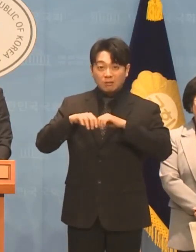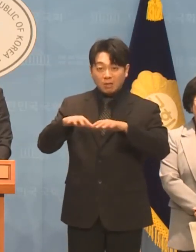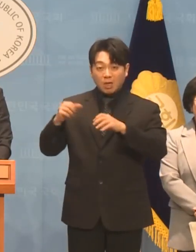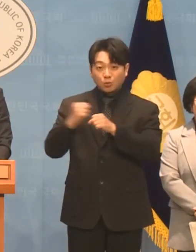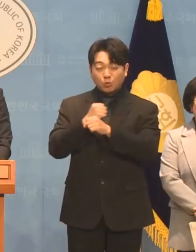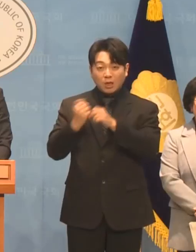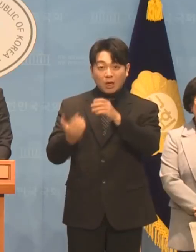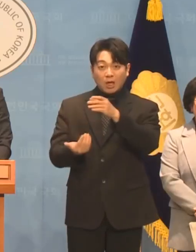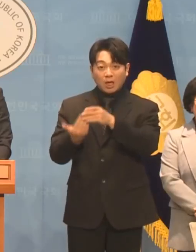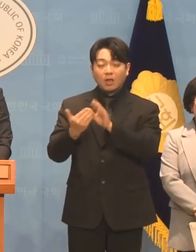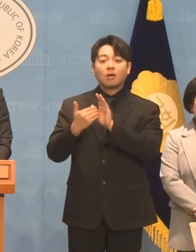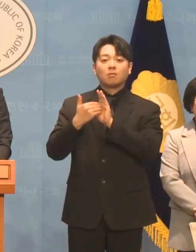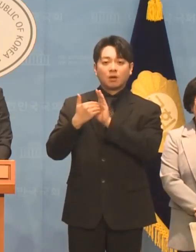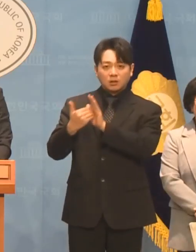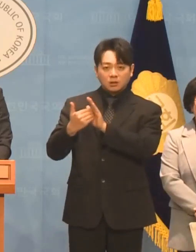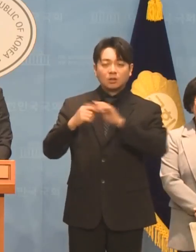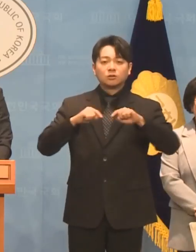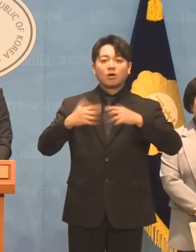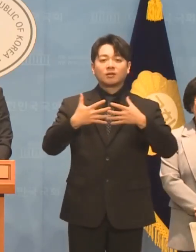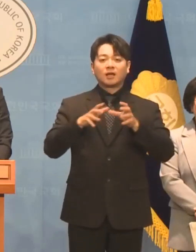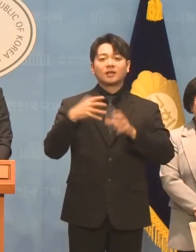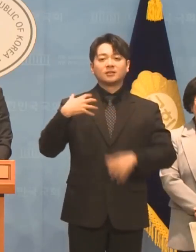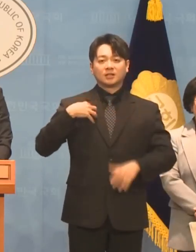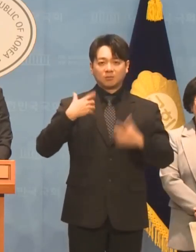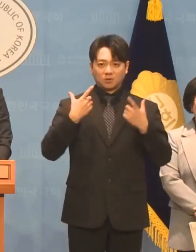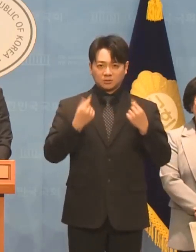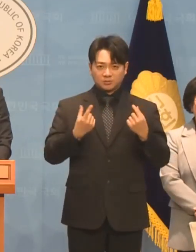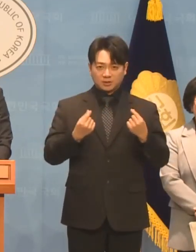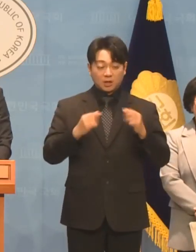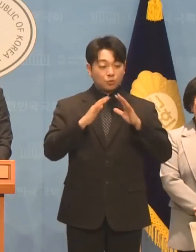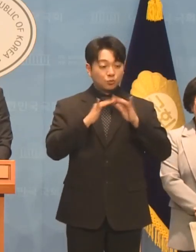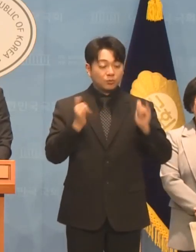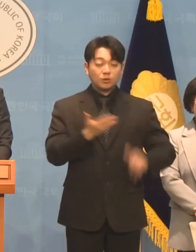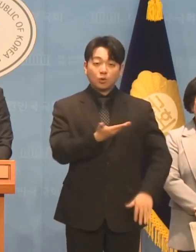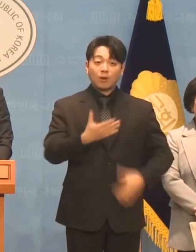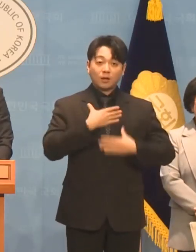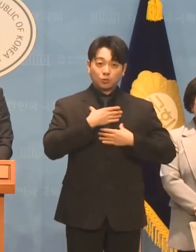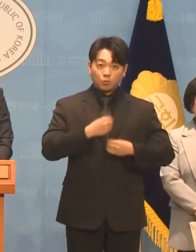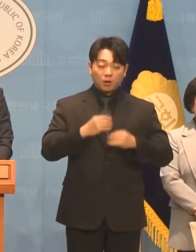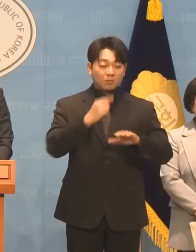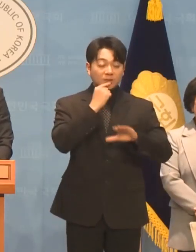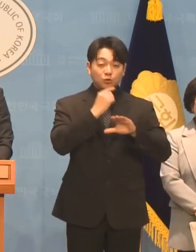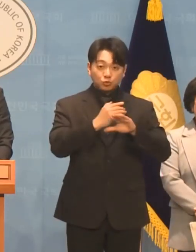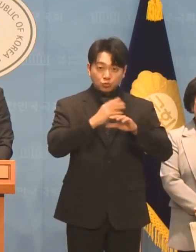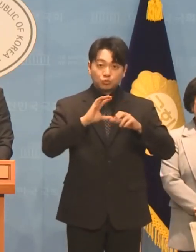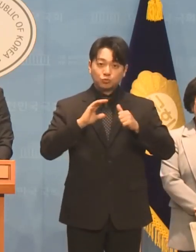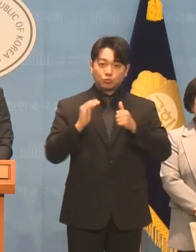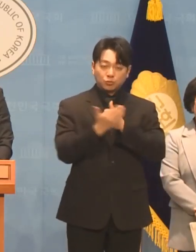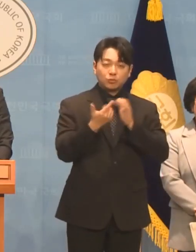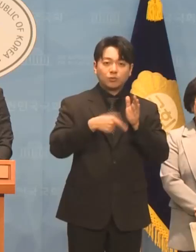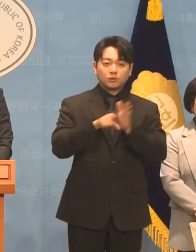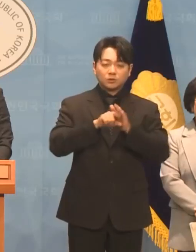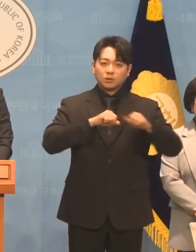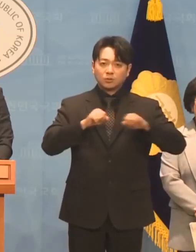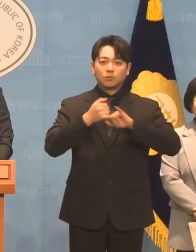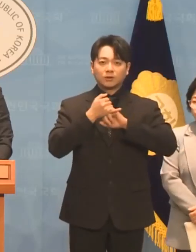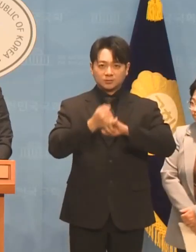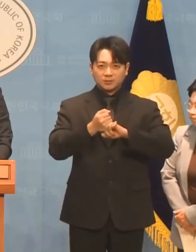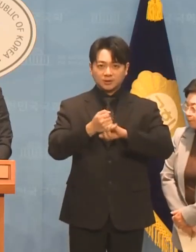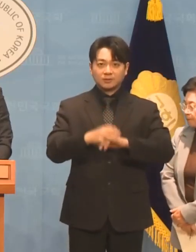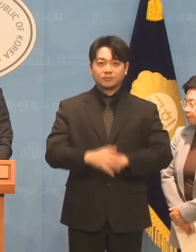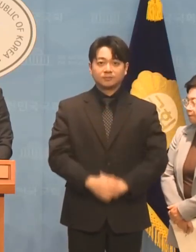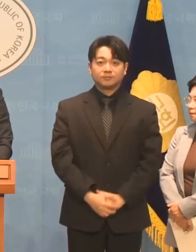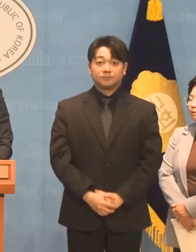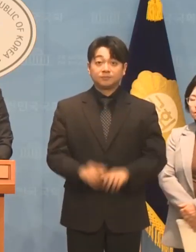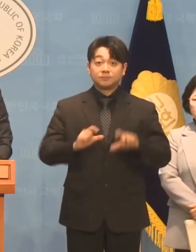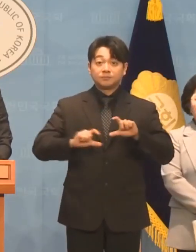대처하는 것은 공당의 책임이자 의무입니다. 국민의 안전과 민주주의를 지키기 위해서 물러나지 않을 것임을 다시 한번 말씀드립니다. 그리고 한